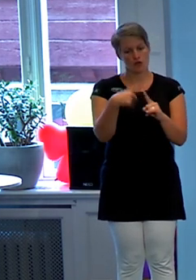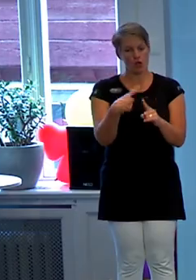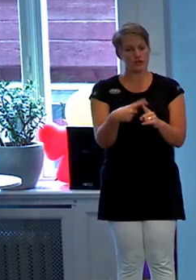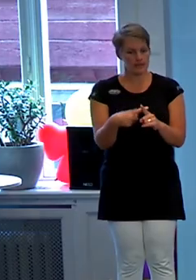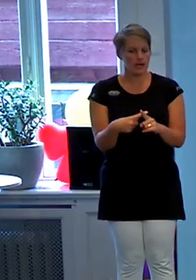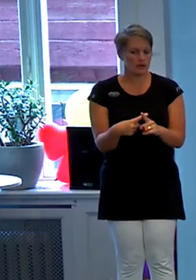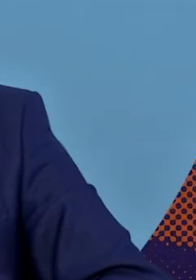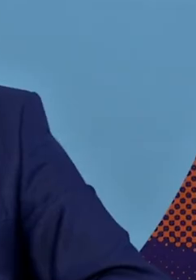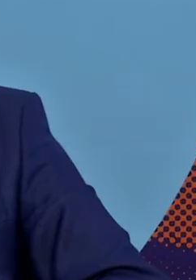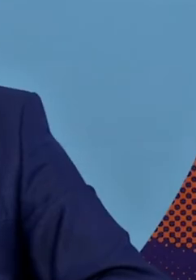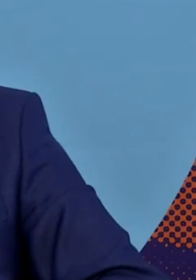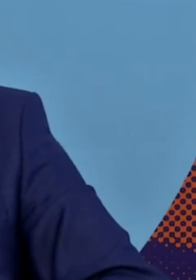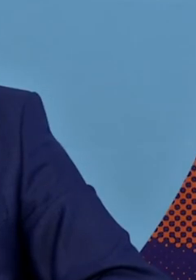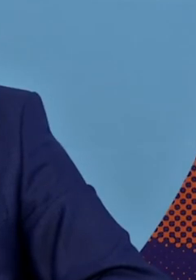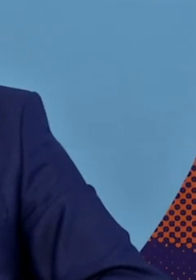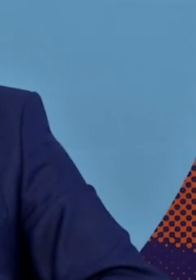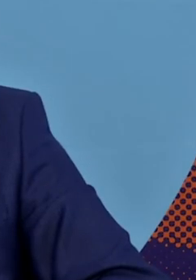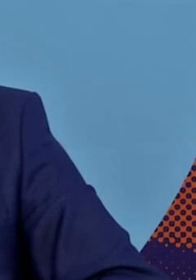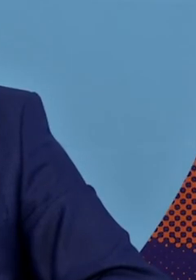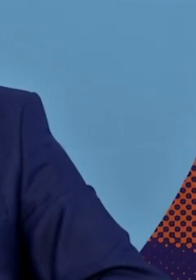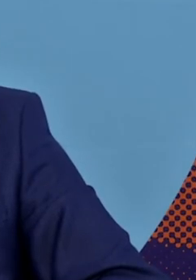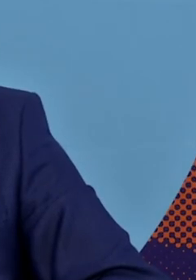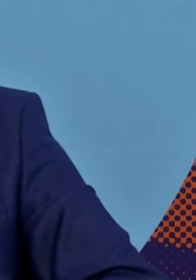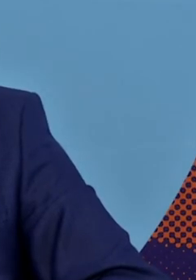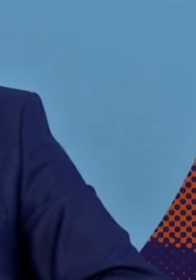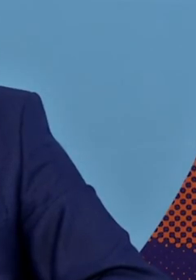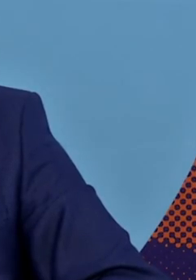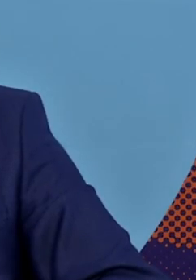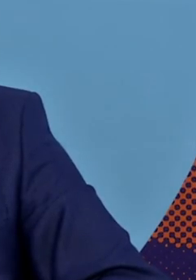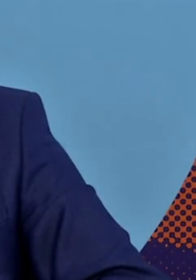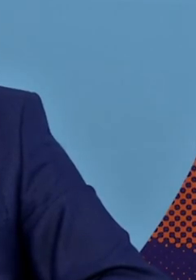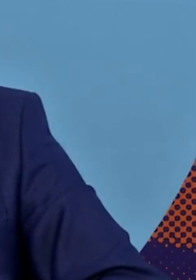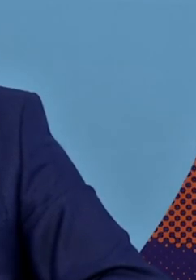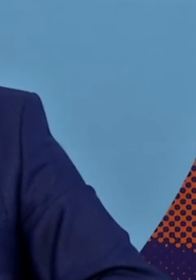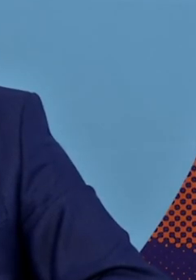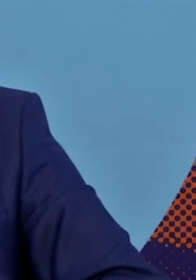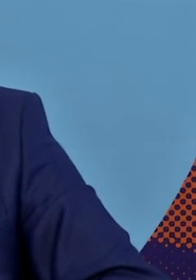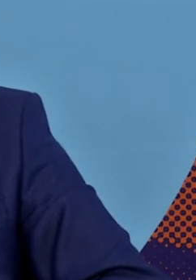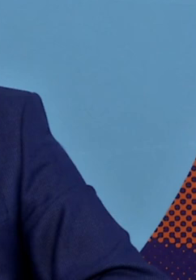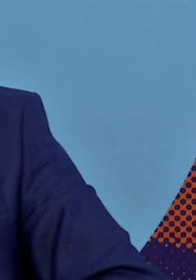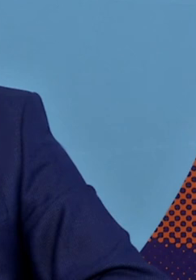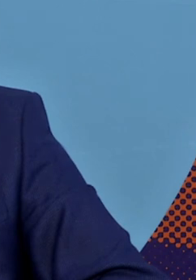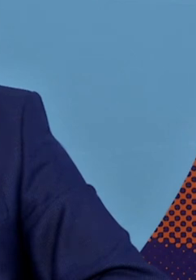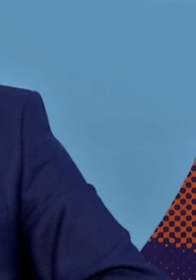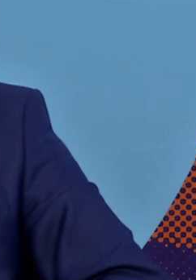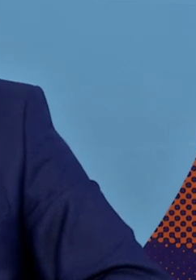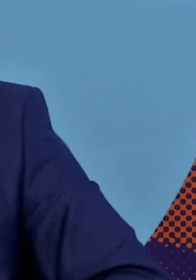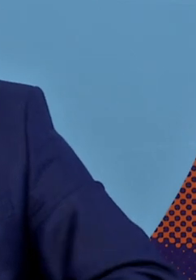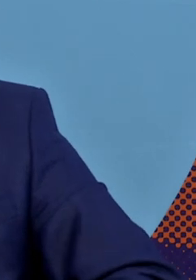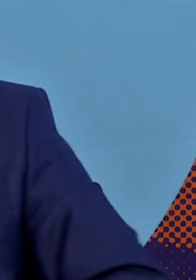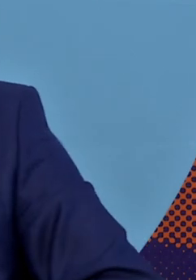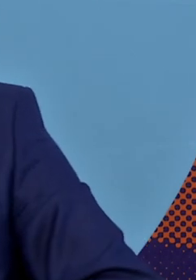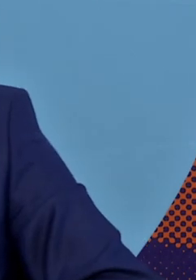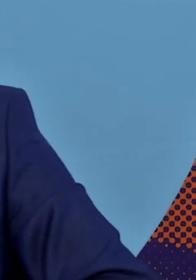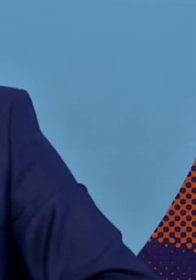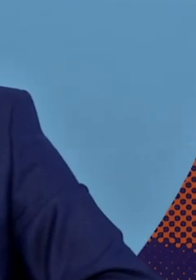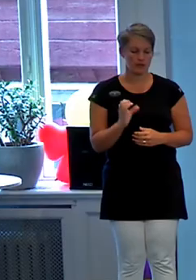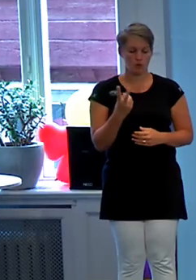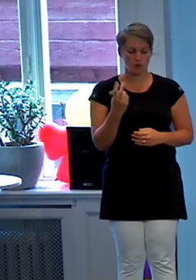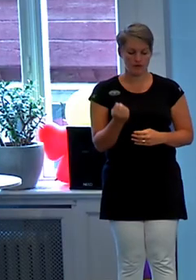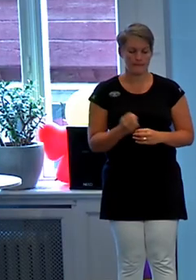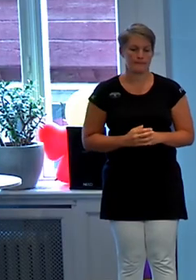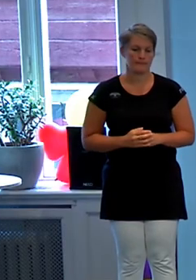varje, från varje land. Ja. Men det är mötena, träffas mänskliga? Träffas, ja, mänskliga. Ja, jag tror Christa har